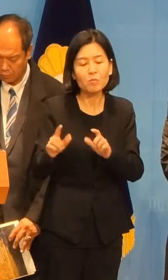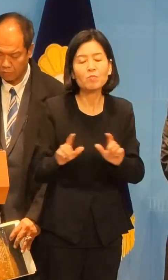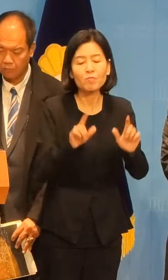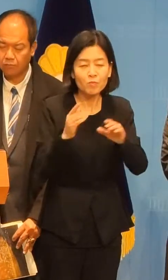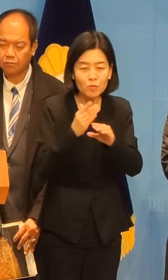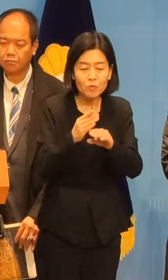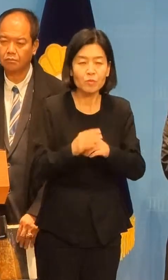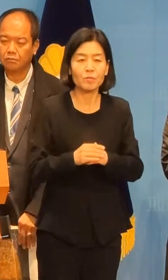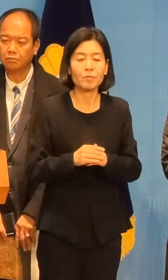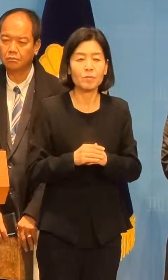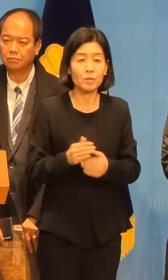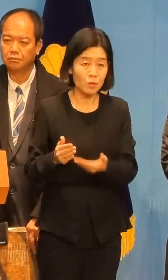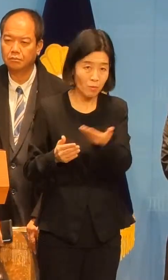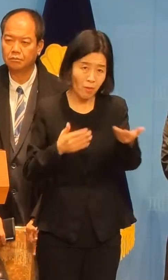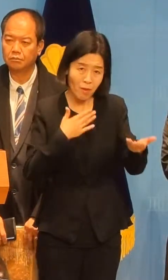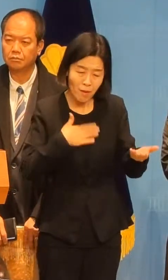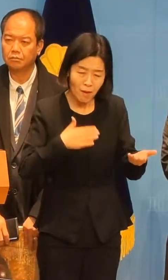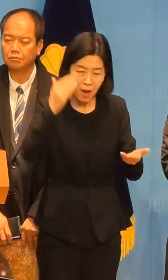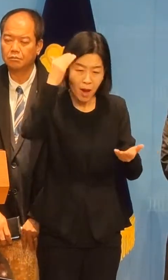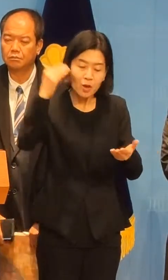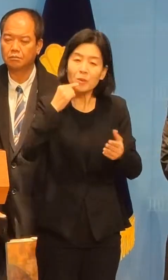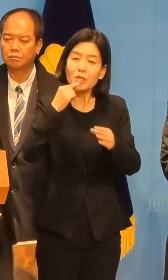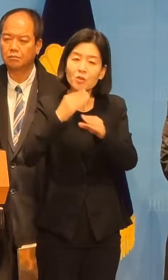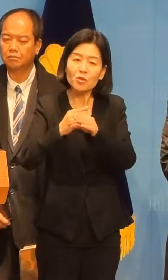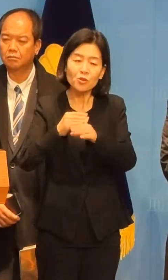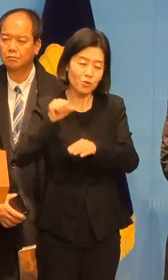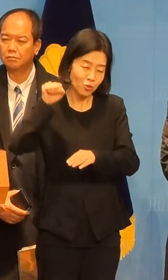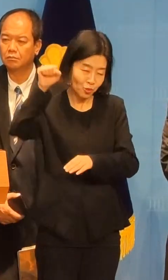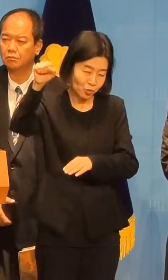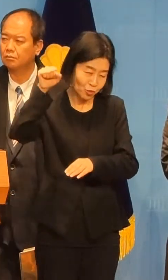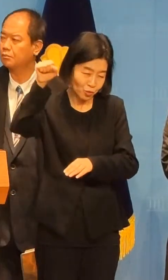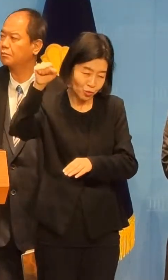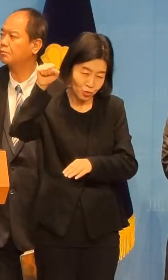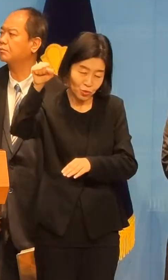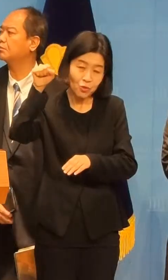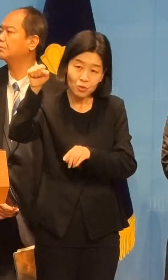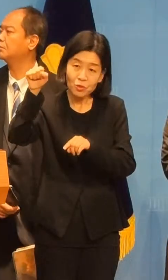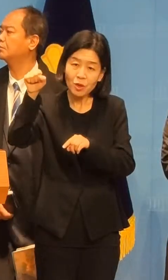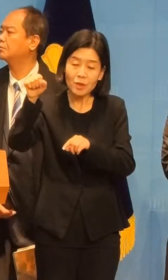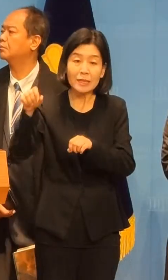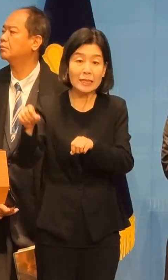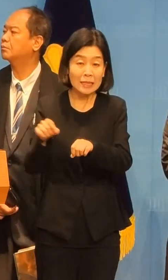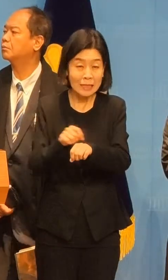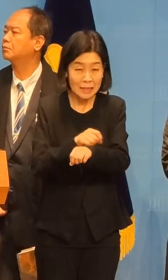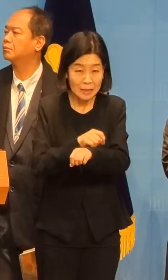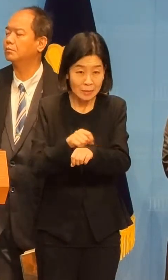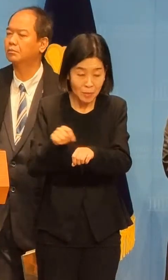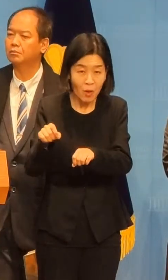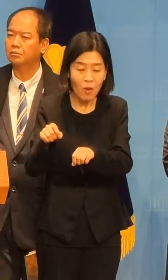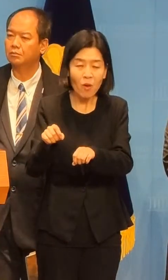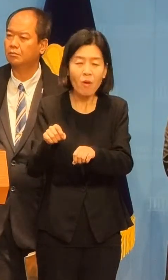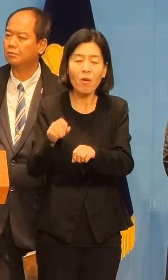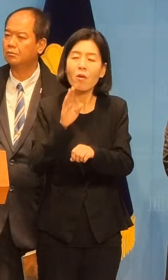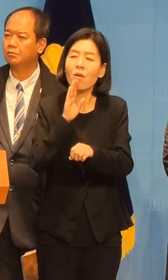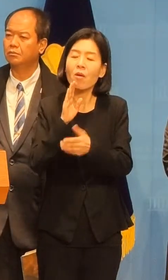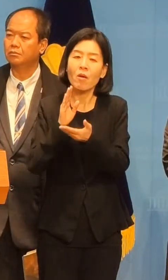아시다시피 한국의 민주화 투쟁이 여러분에게 특별한 도덕적 권위를